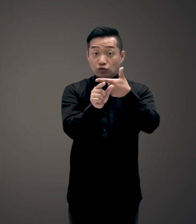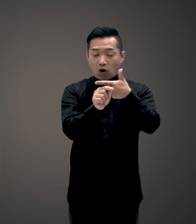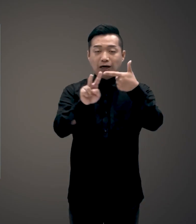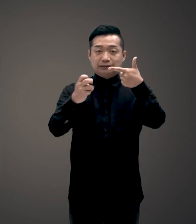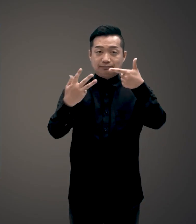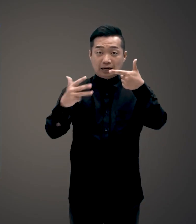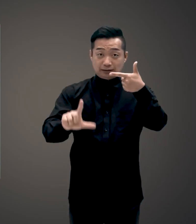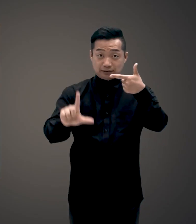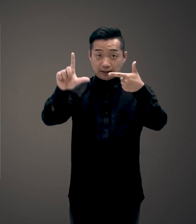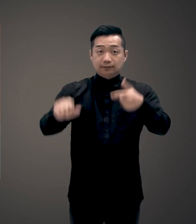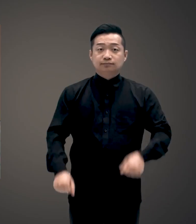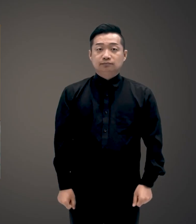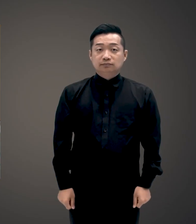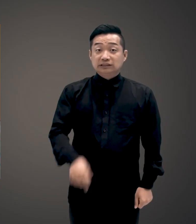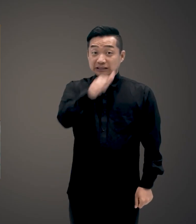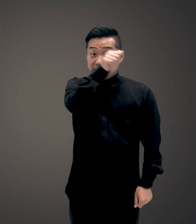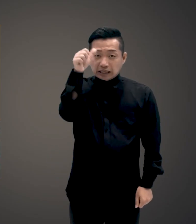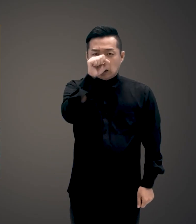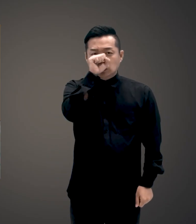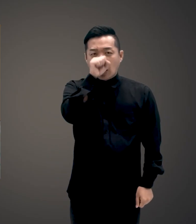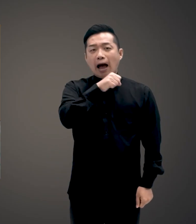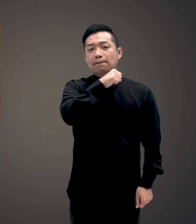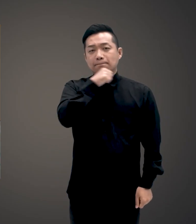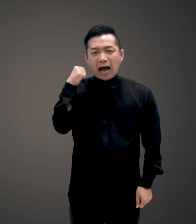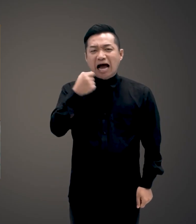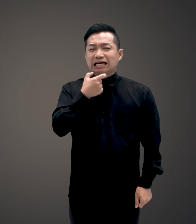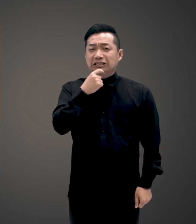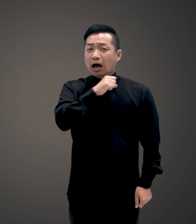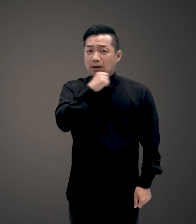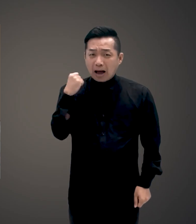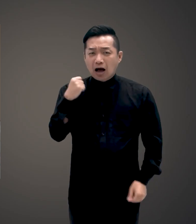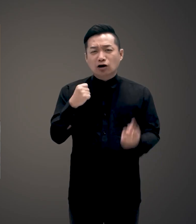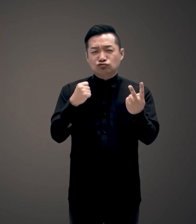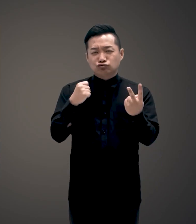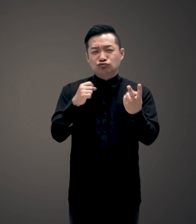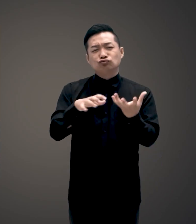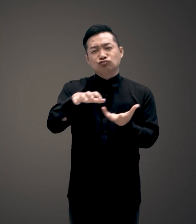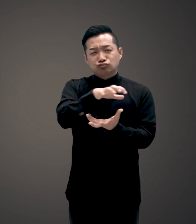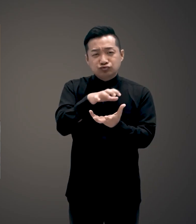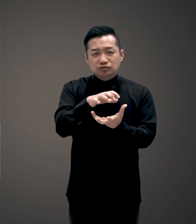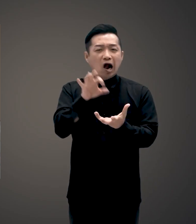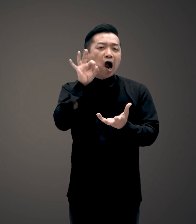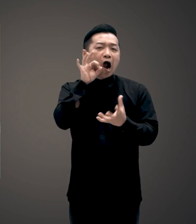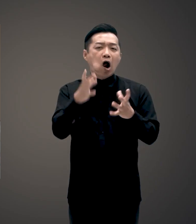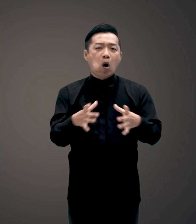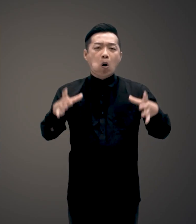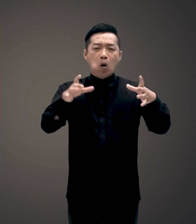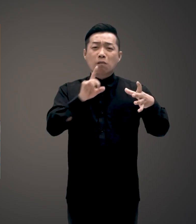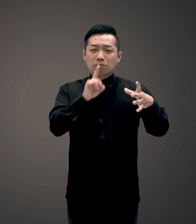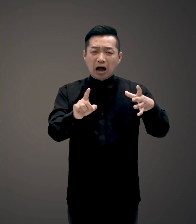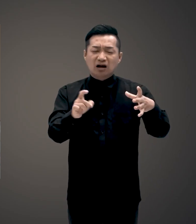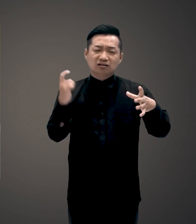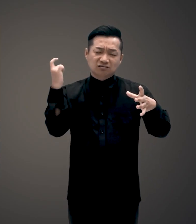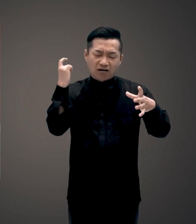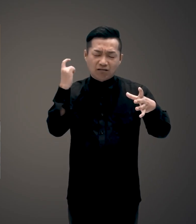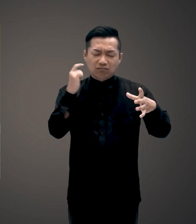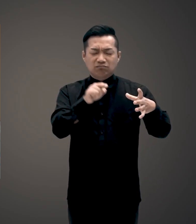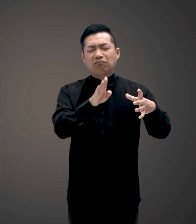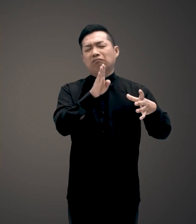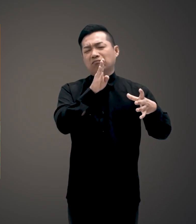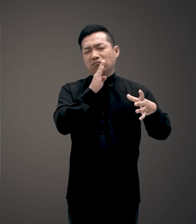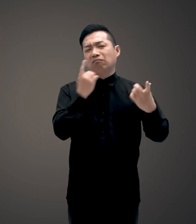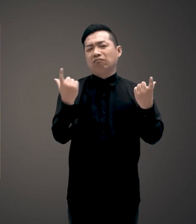6월 28일 인생은 좋아하는 맛, 싫어하는 맛이 다 들어있는 사탕통 같은 거라더니 맞는 말인